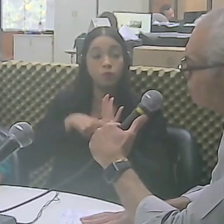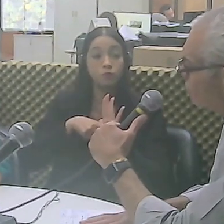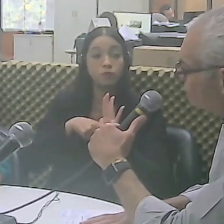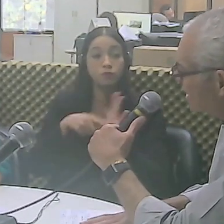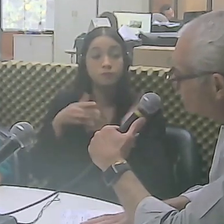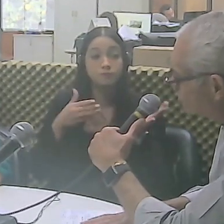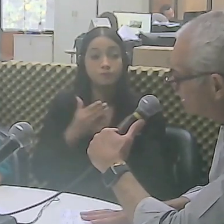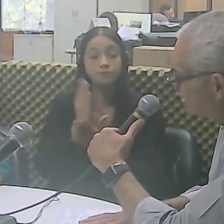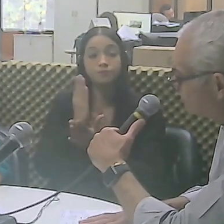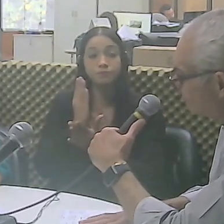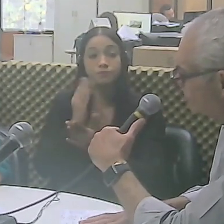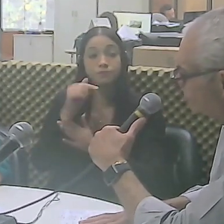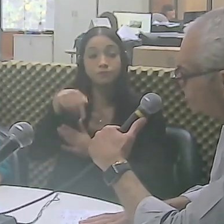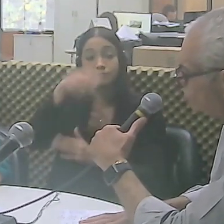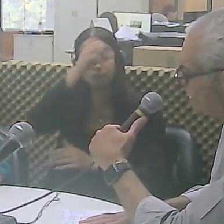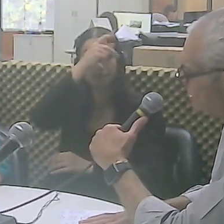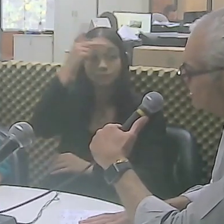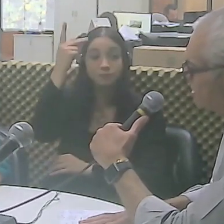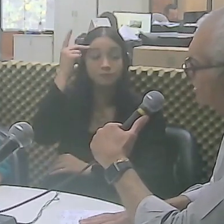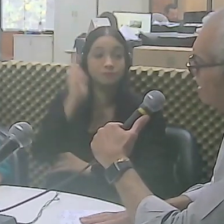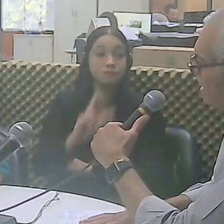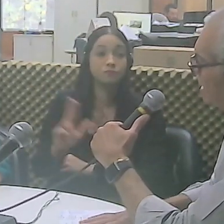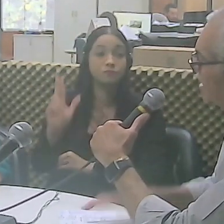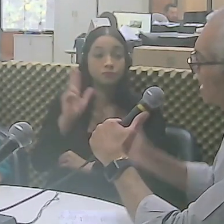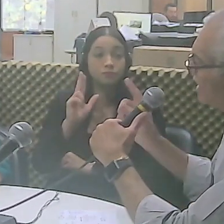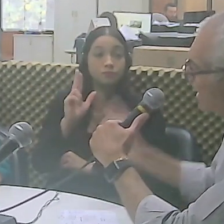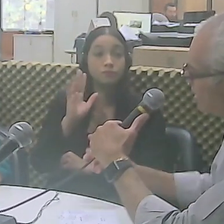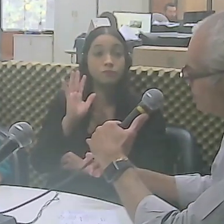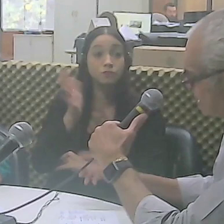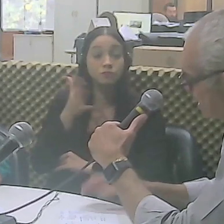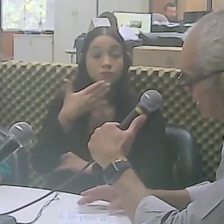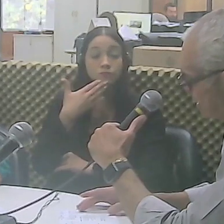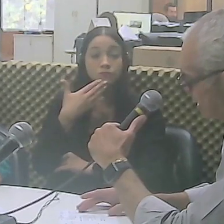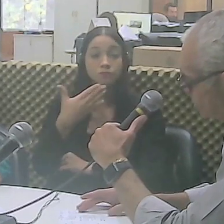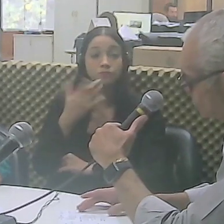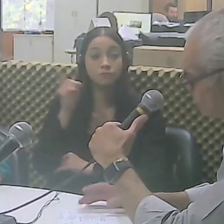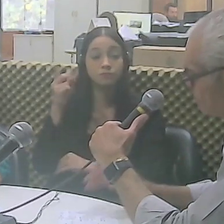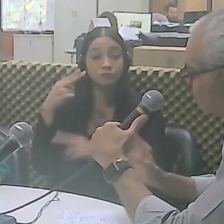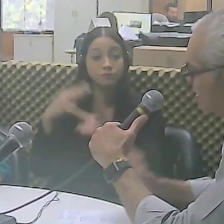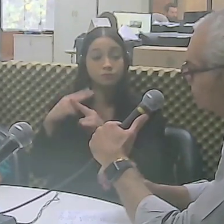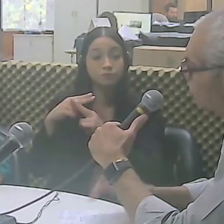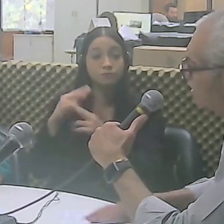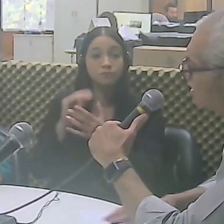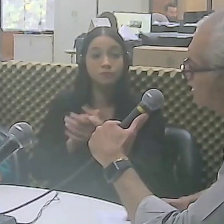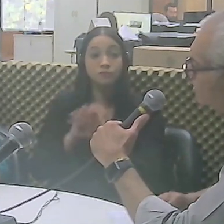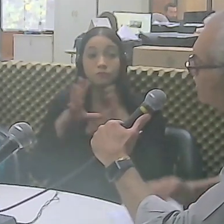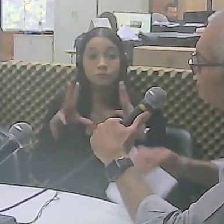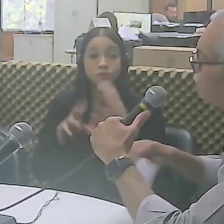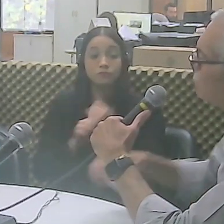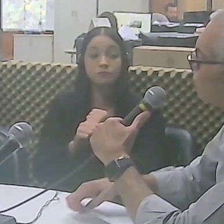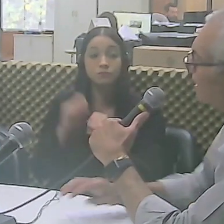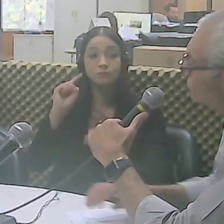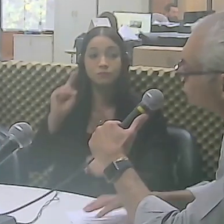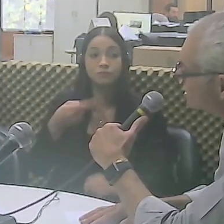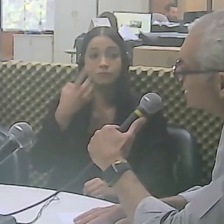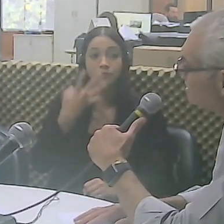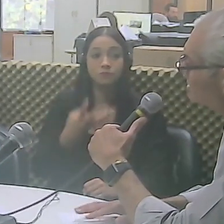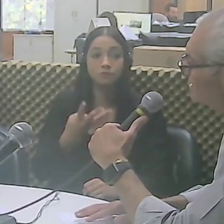foram aprovados aqui na Prefeitura de Uberlândia e que já deram entrada na Caixa Econômica Federal, totalizando aí